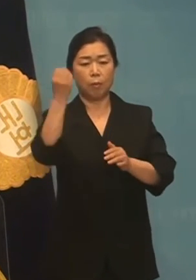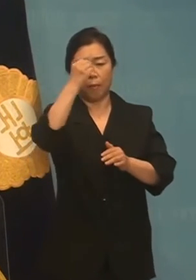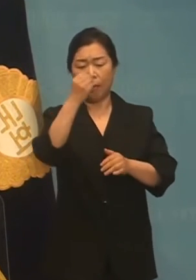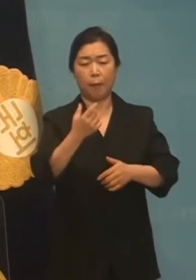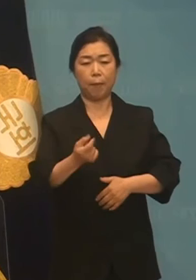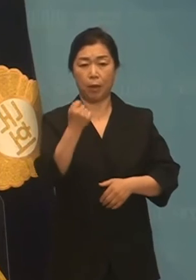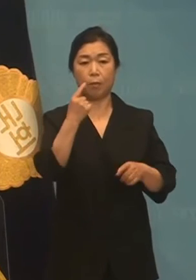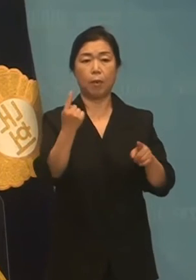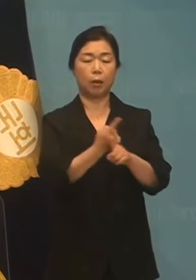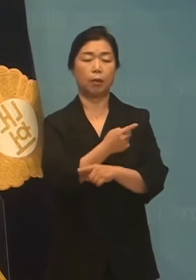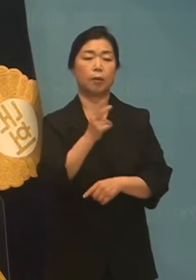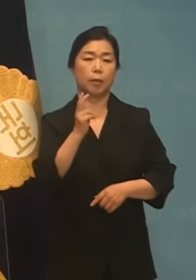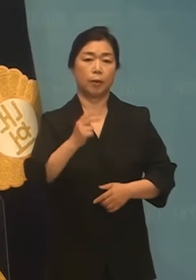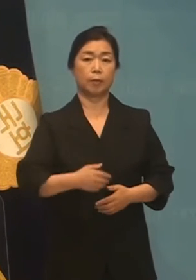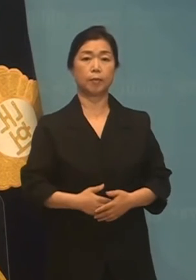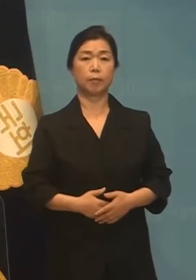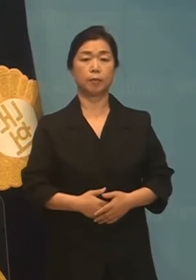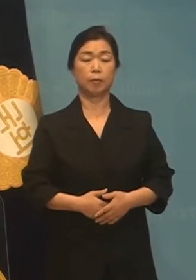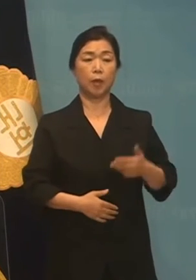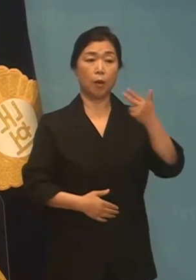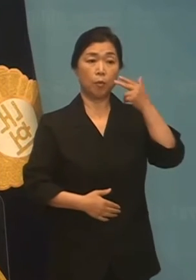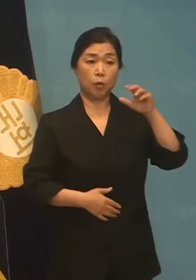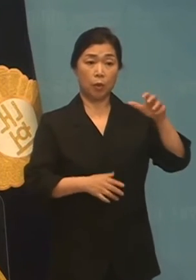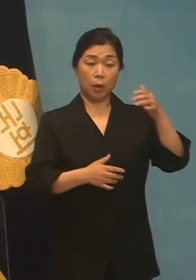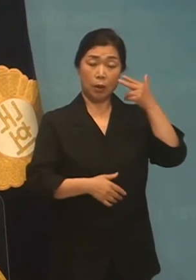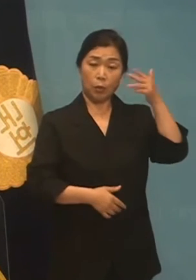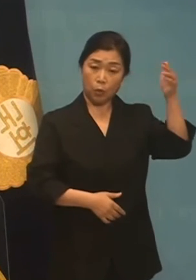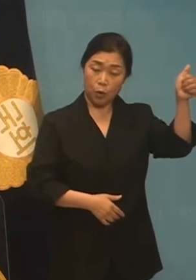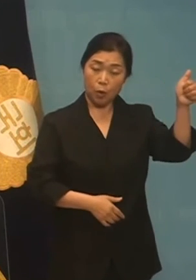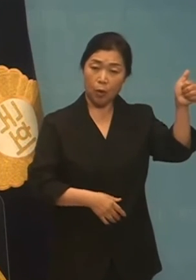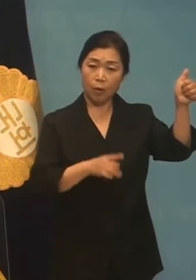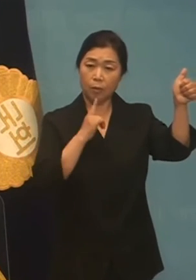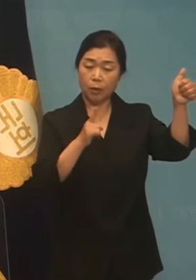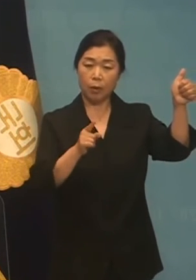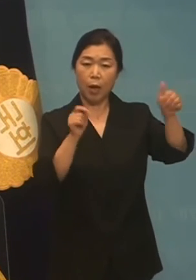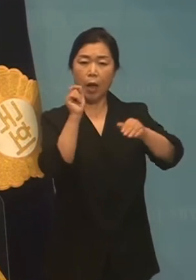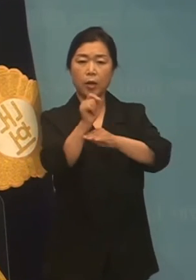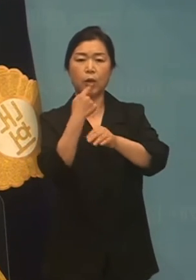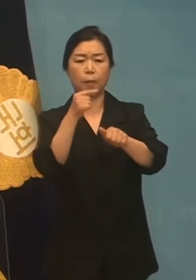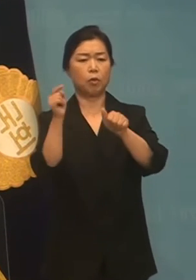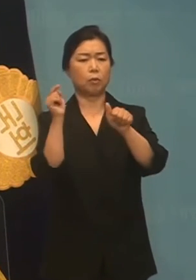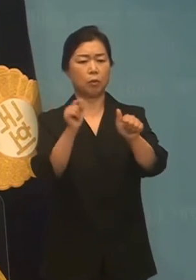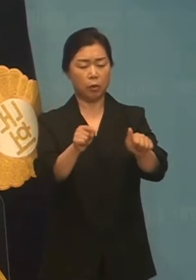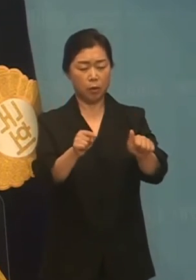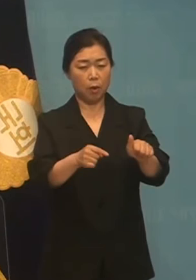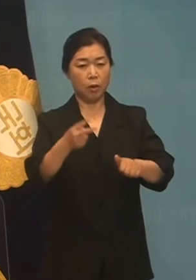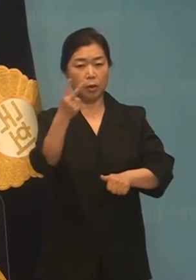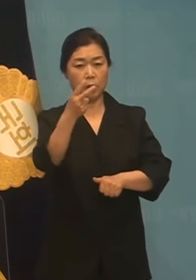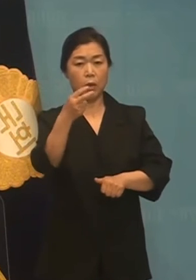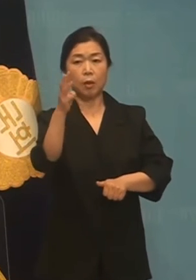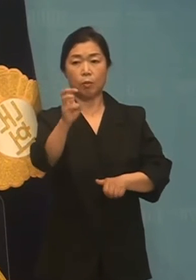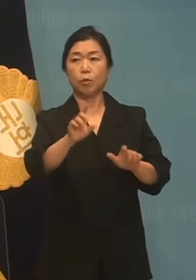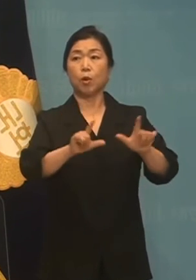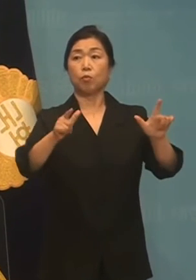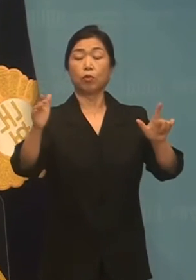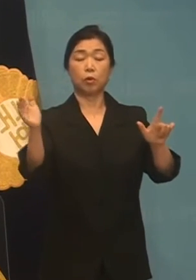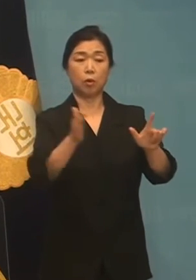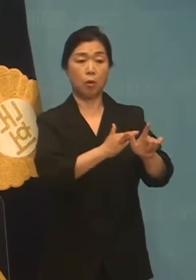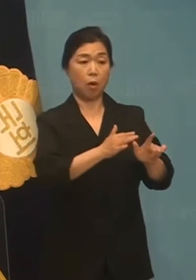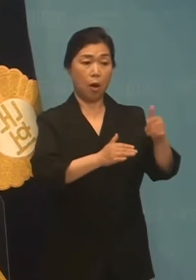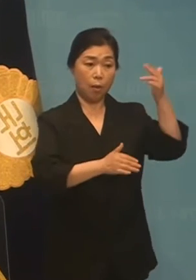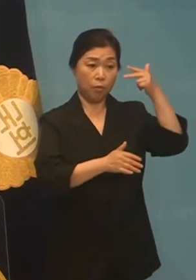같습니다. 참고로 말씀드리면 미국의 바이든은 행정명령을 통해서 2030년부터